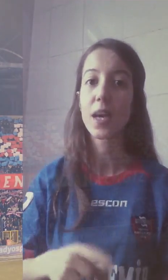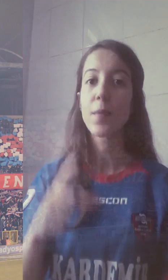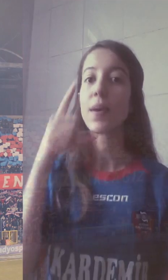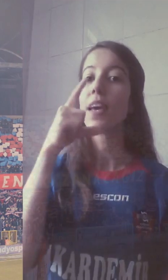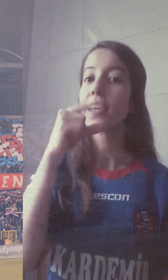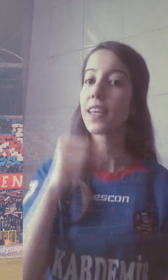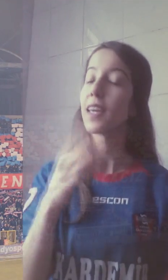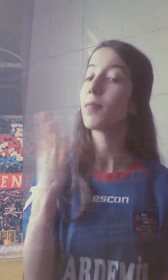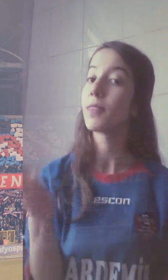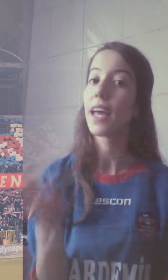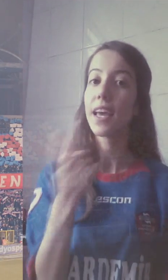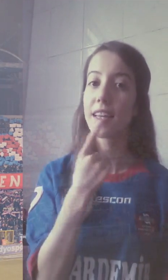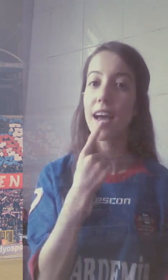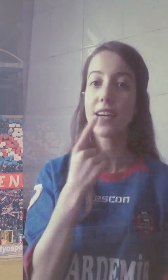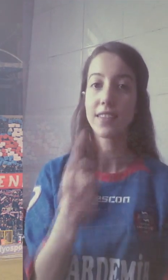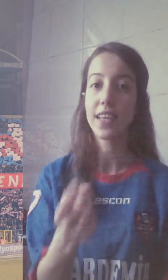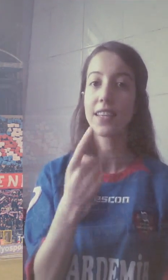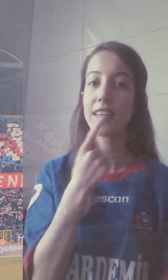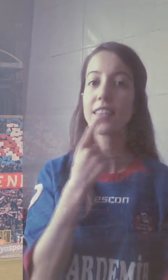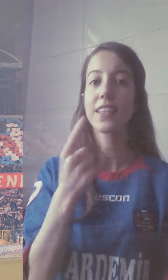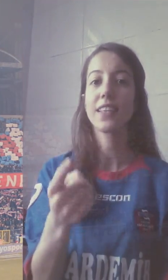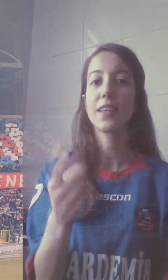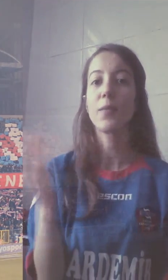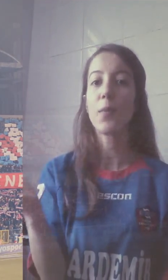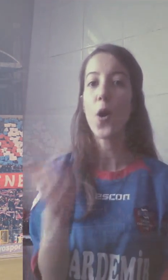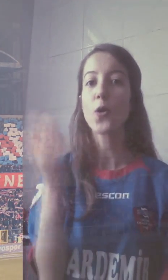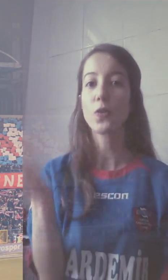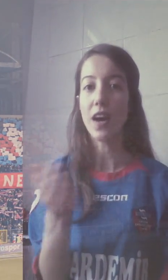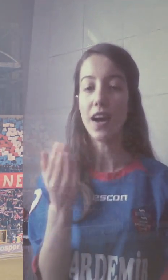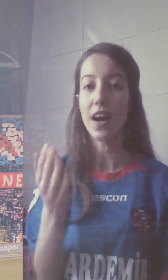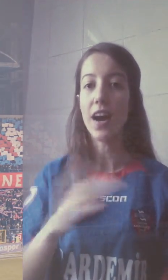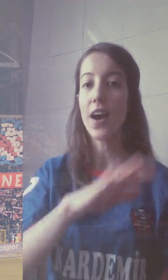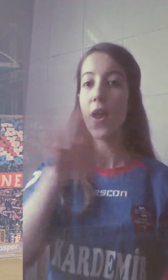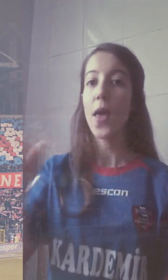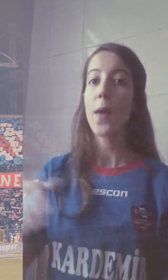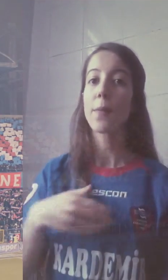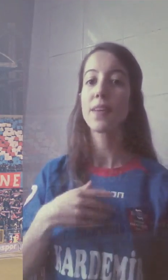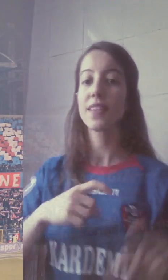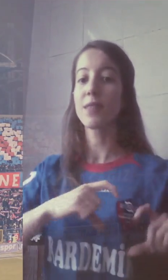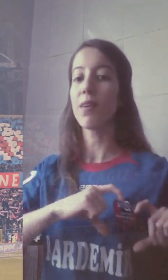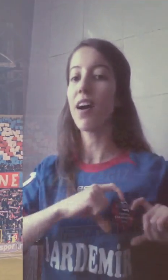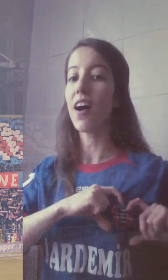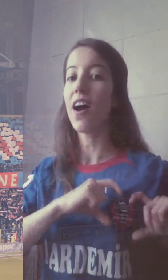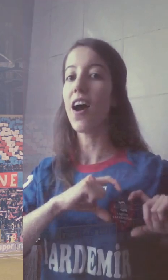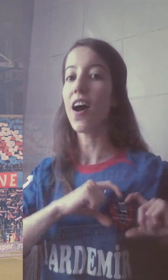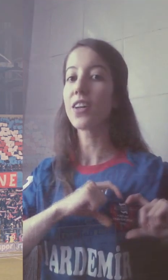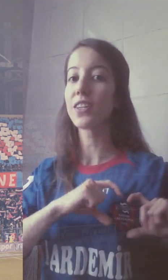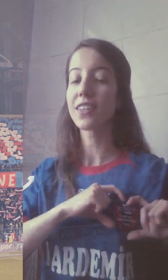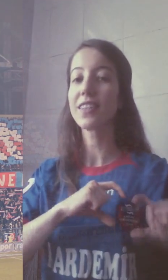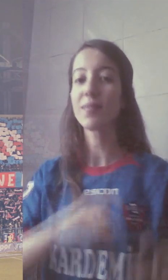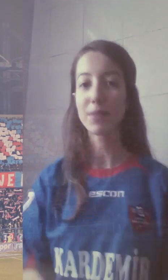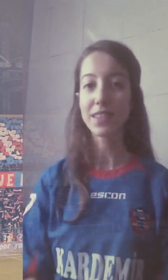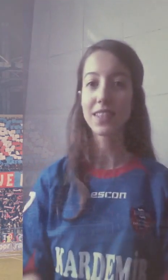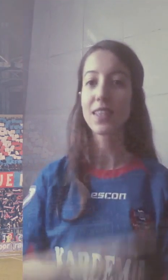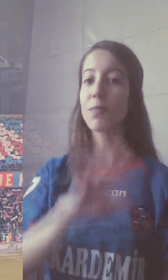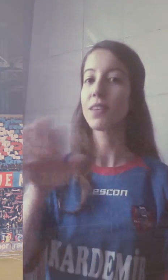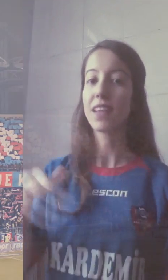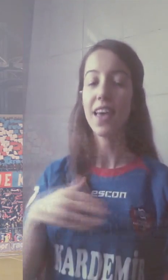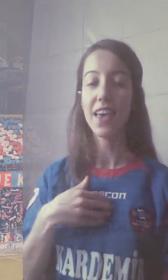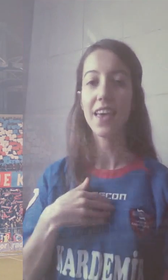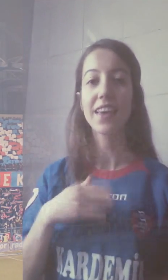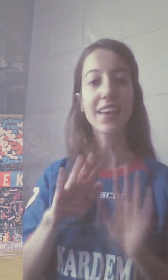Kim kim nedersin Boş ver bizi aşkımı